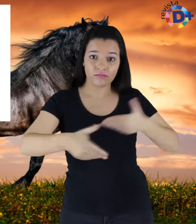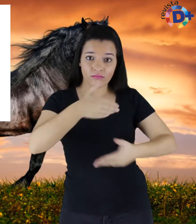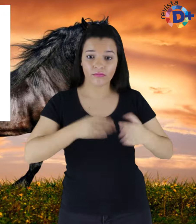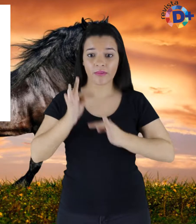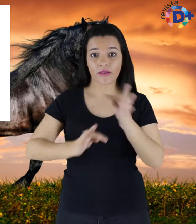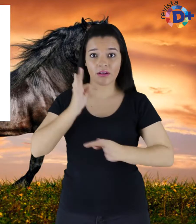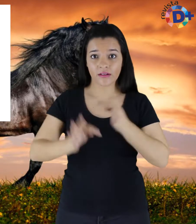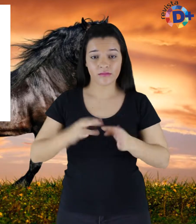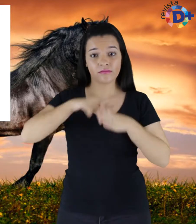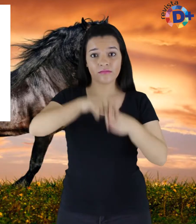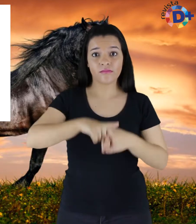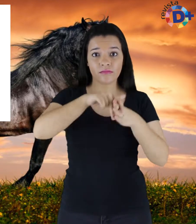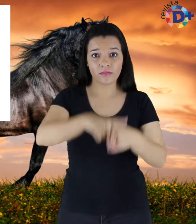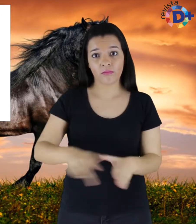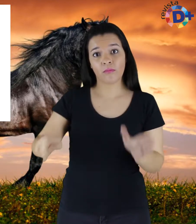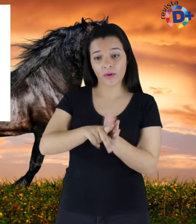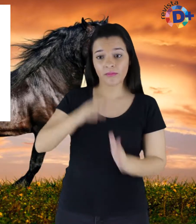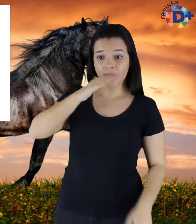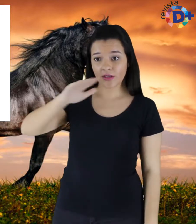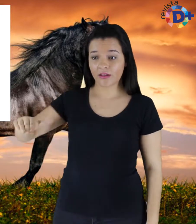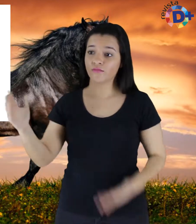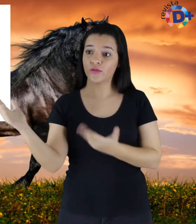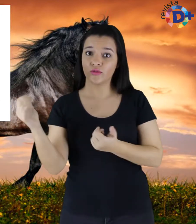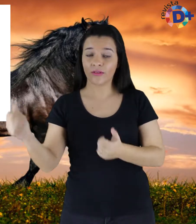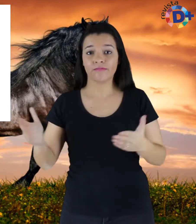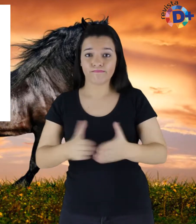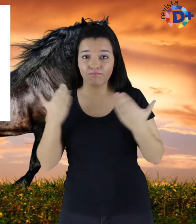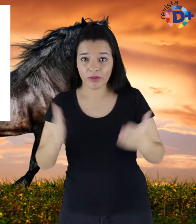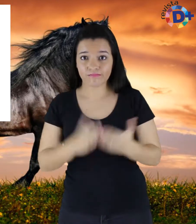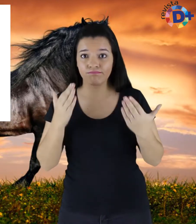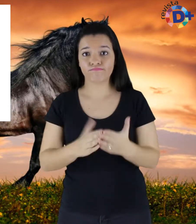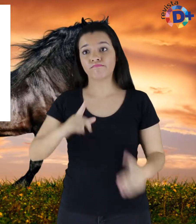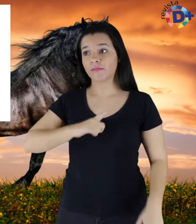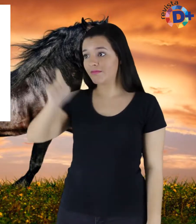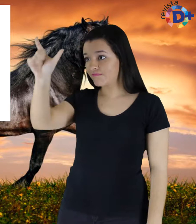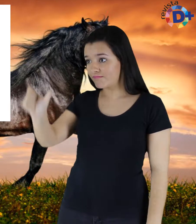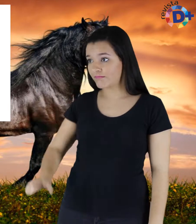adolescentes de baixa renda com transtorno do espectro autista é